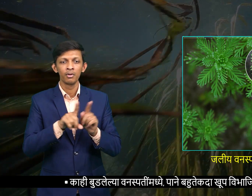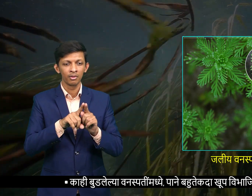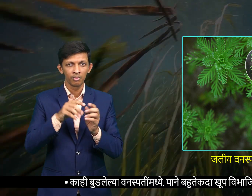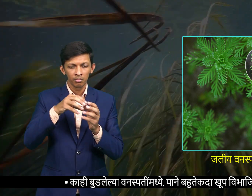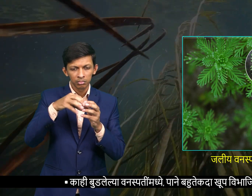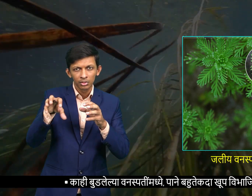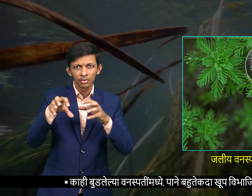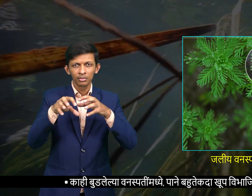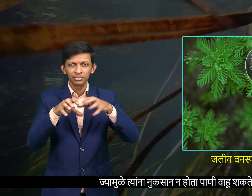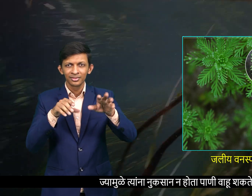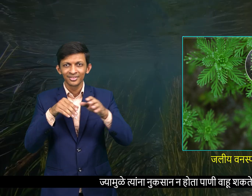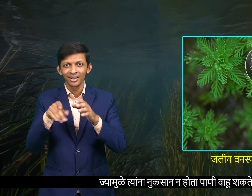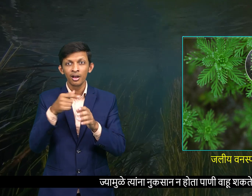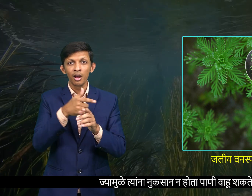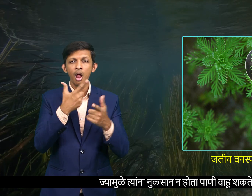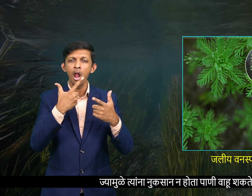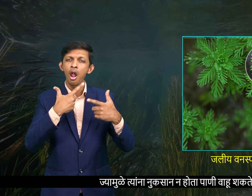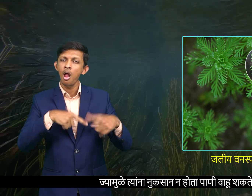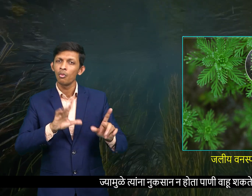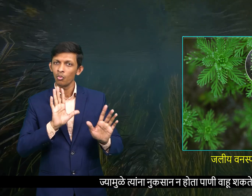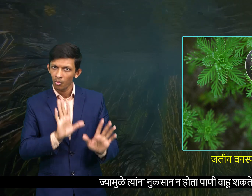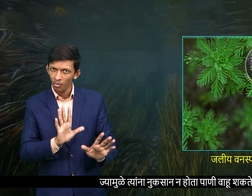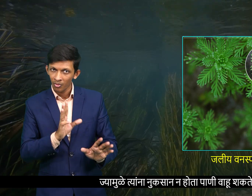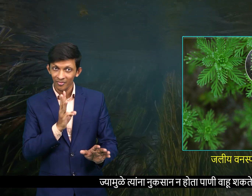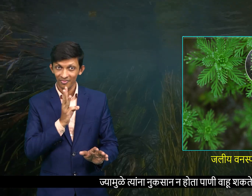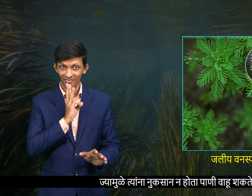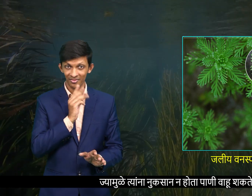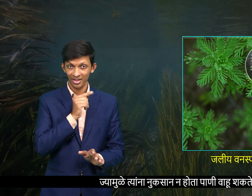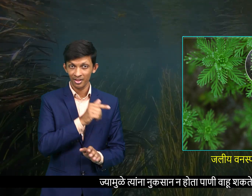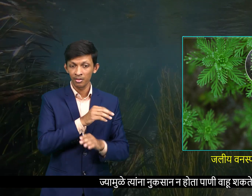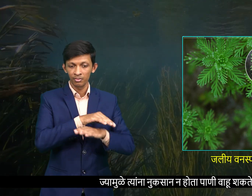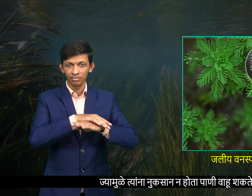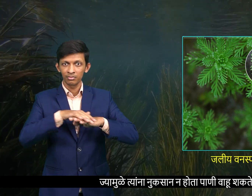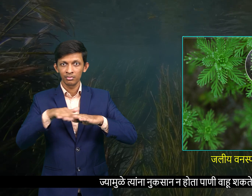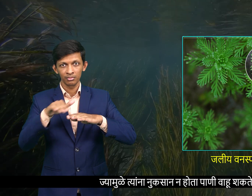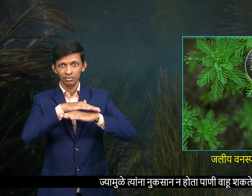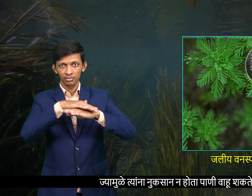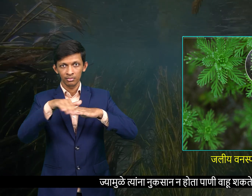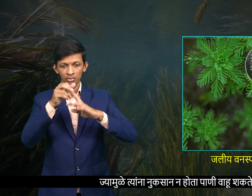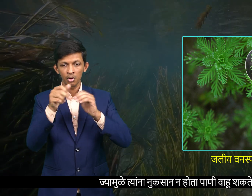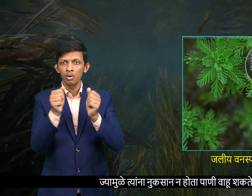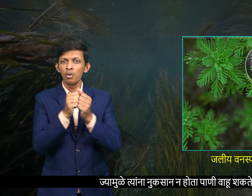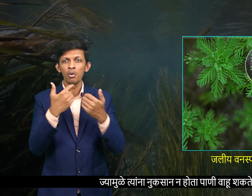असतात, ज्यामुळे त्यांना नुकसान न होता पाणी वाहू शकते.